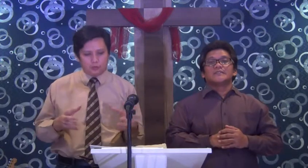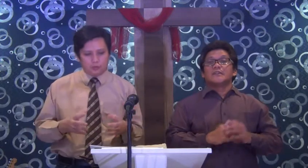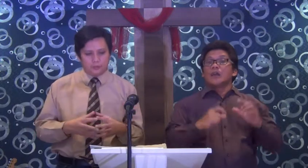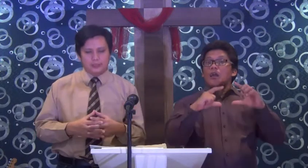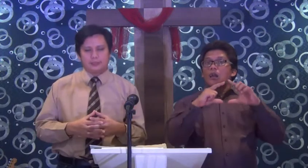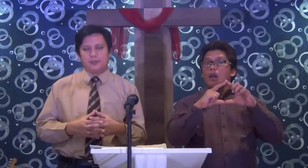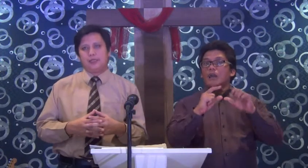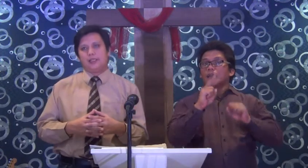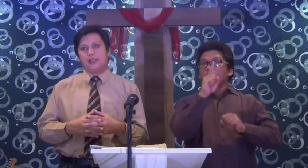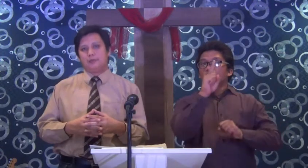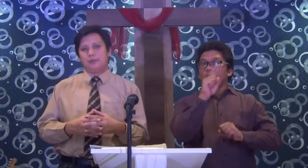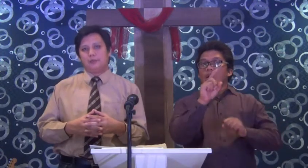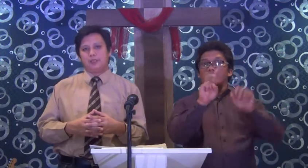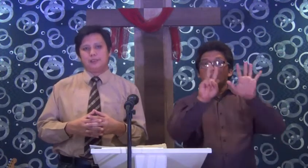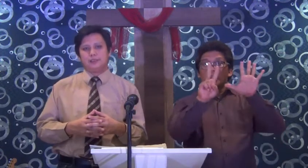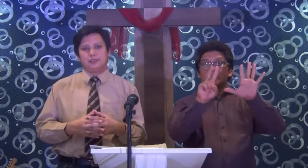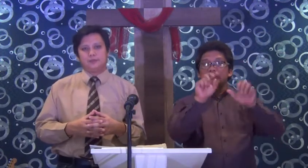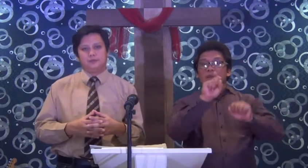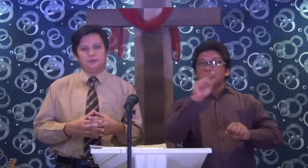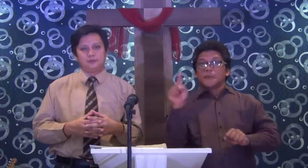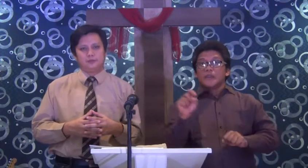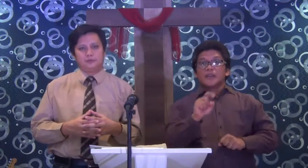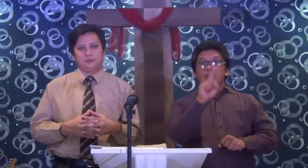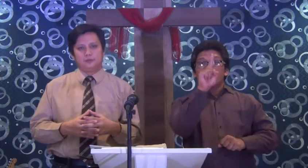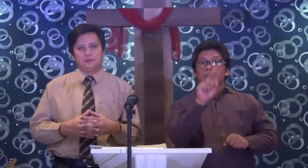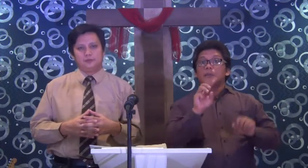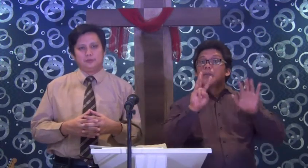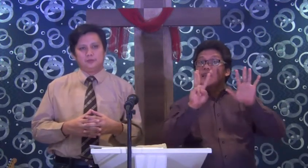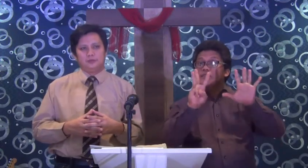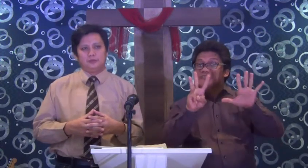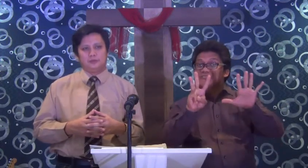ayat yang ke-12 sampai ayat yang ke-18.